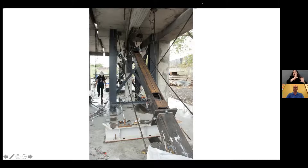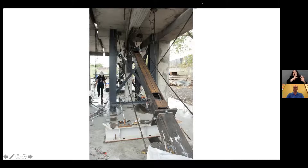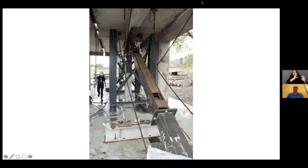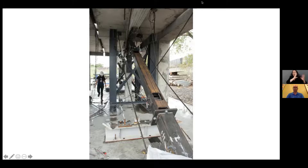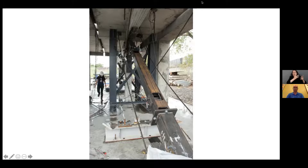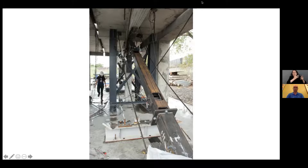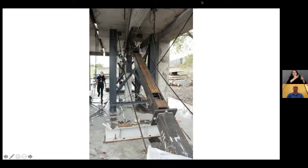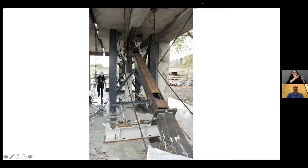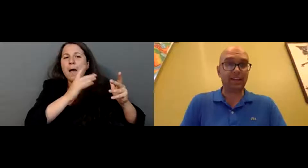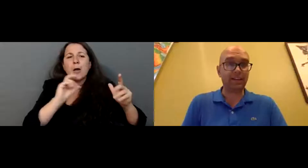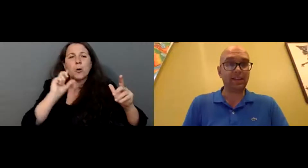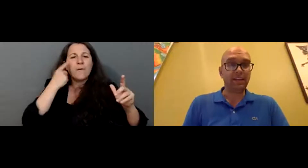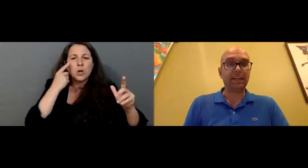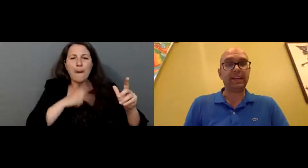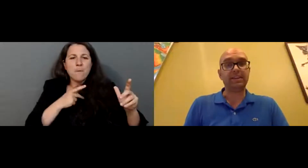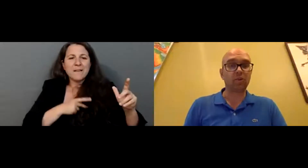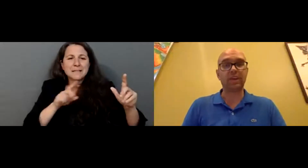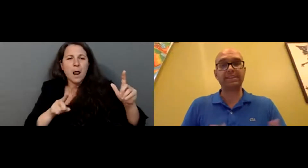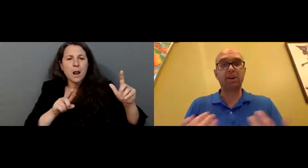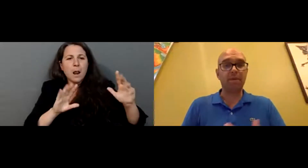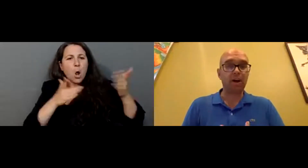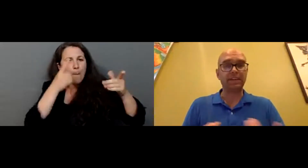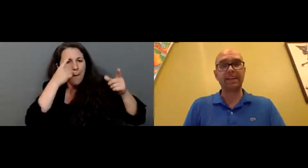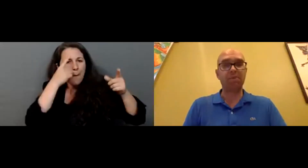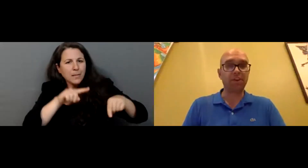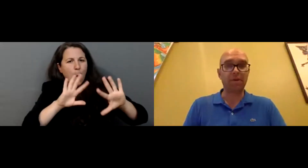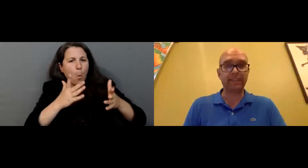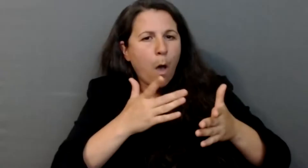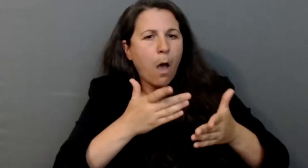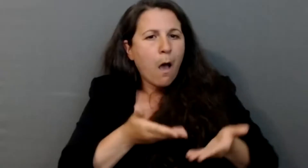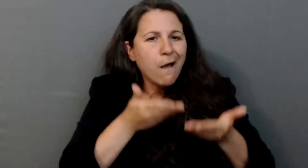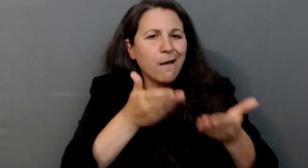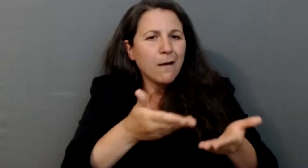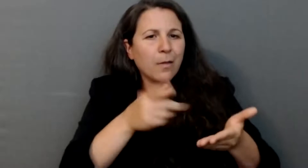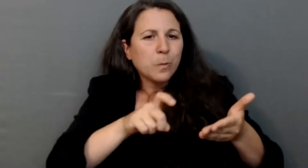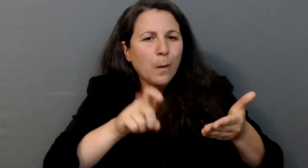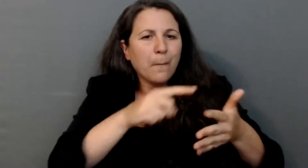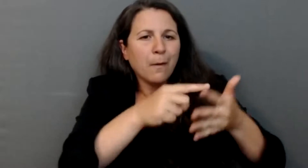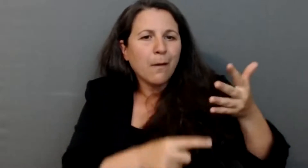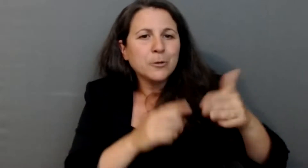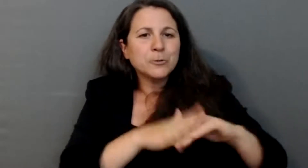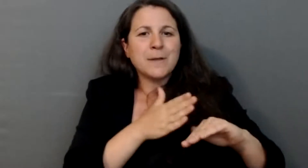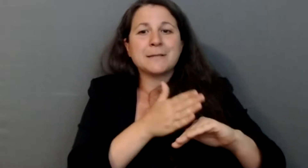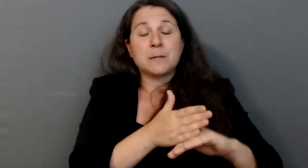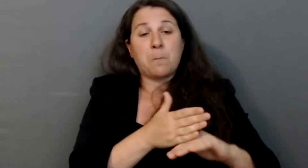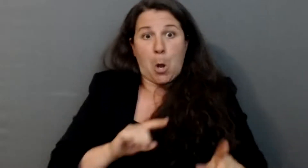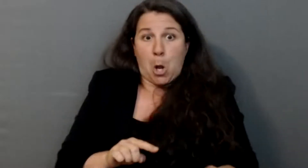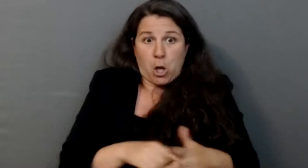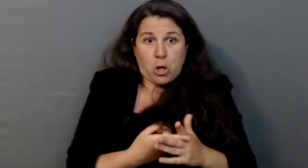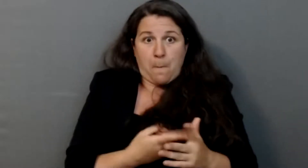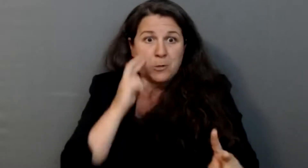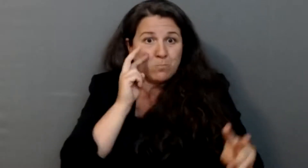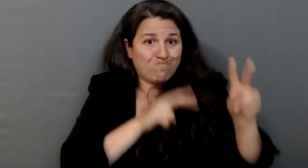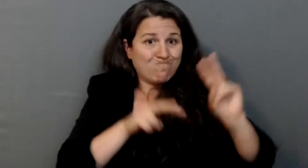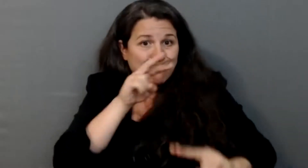gouvernement, les gouvernements provinciaux, sur qu'est-ce qu'ils demandent et qu'est-ce qu'ils pourraient demander en termes d'accessibilité. Finalement, je voulais juste dire